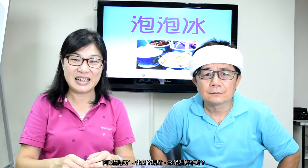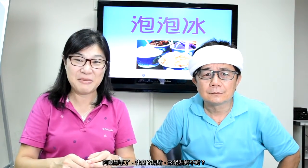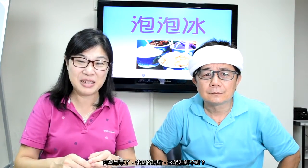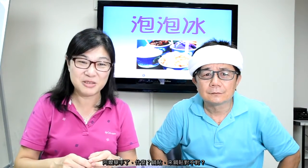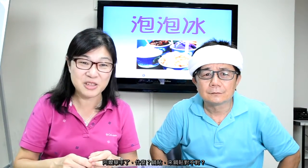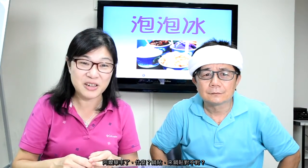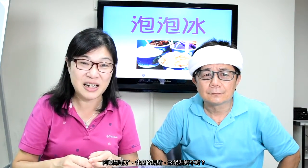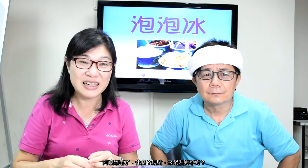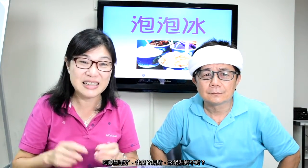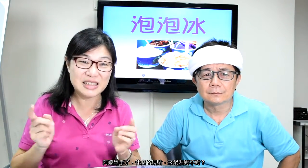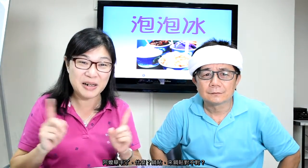阿嬷举手了，什么？